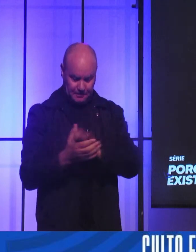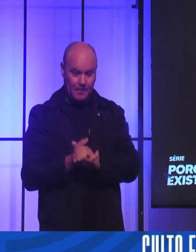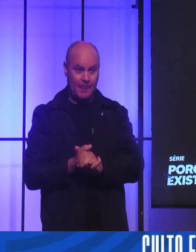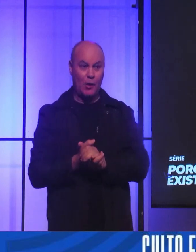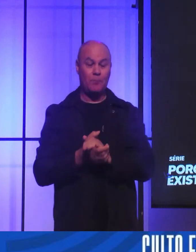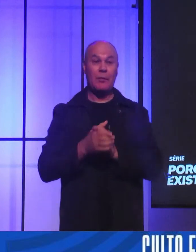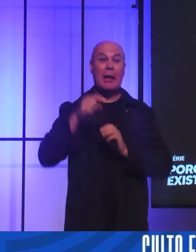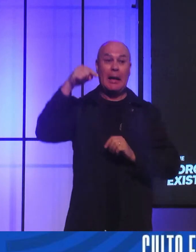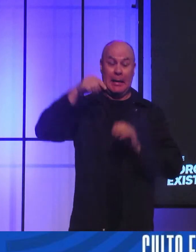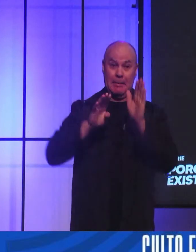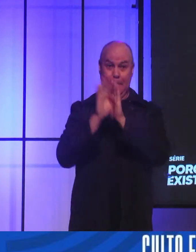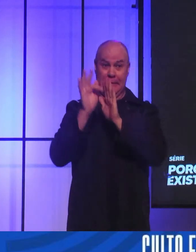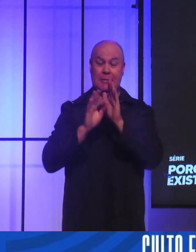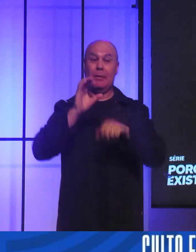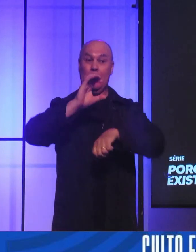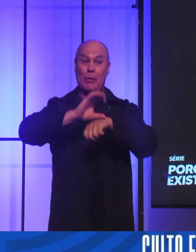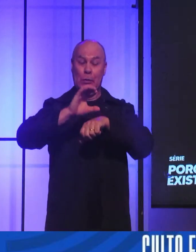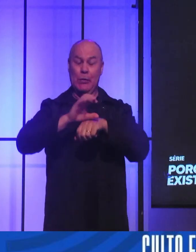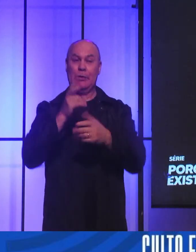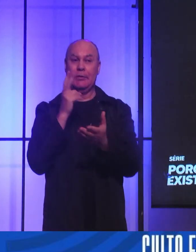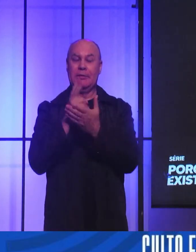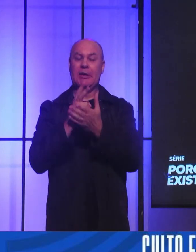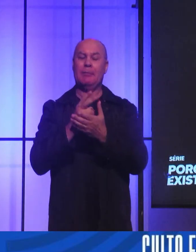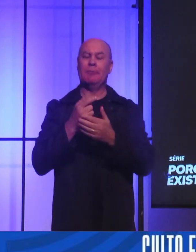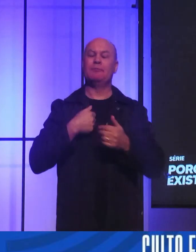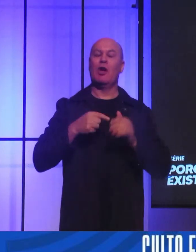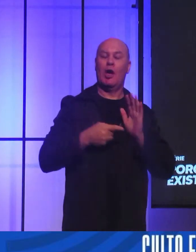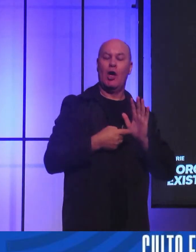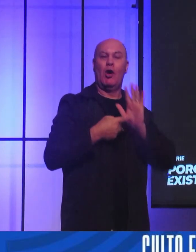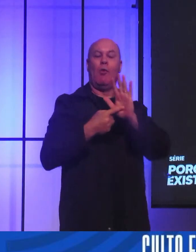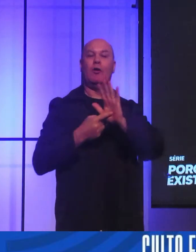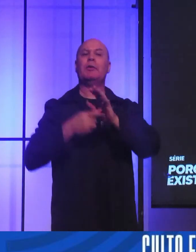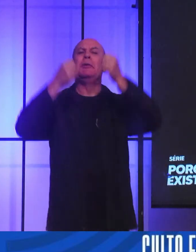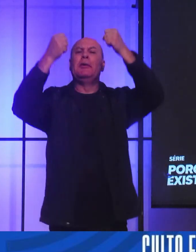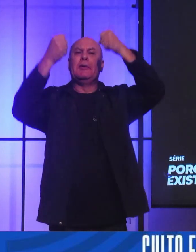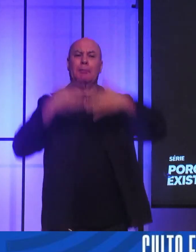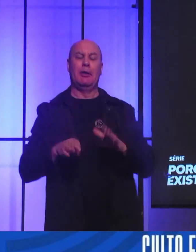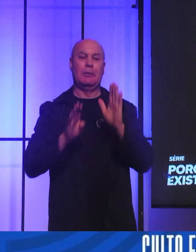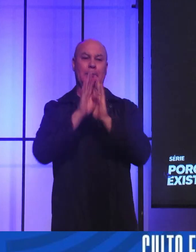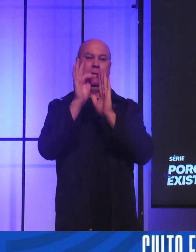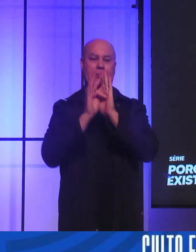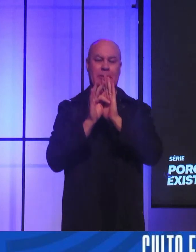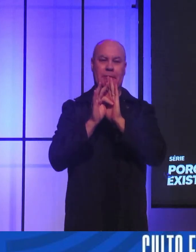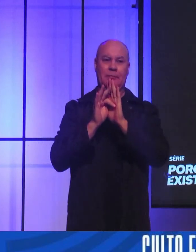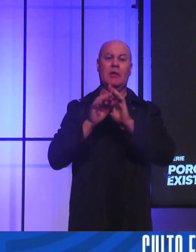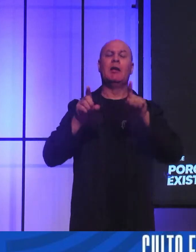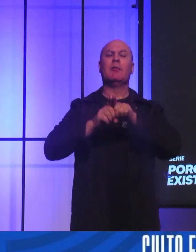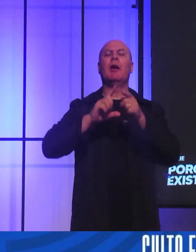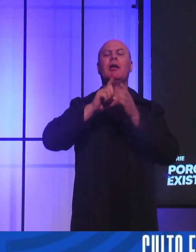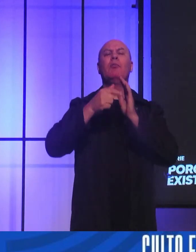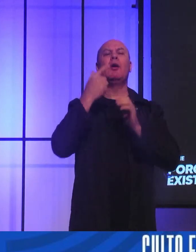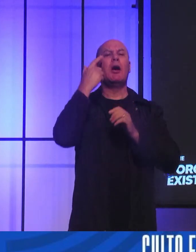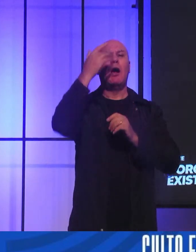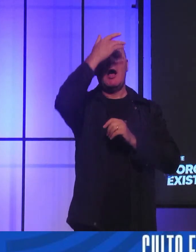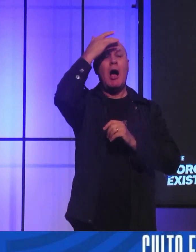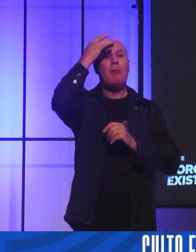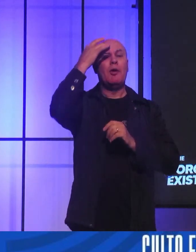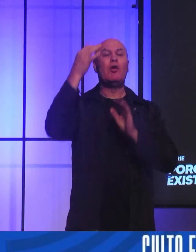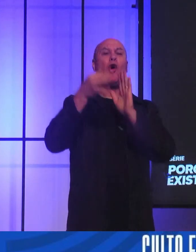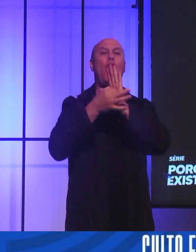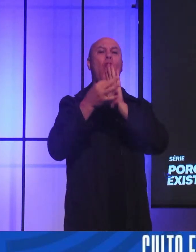abertura na classe de membresia. Eu me apresento, falo um pouco da igreja e deixo que as pessoas falem a respeito de como elas chegaram até a